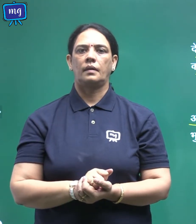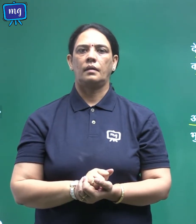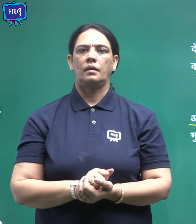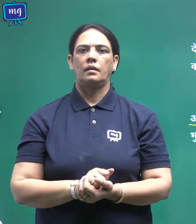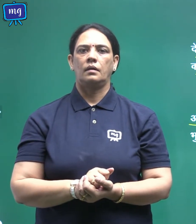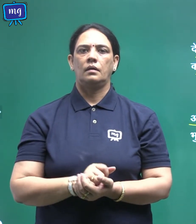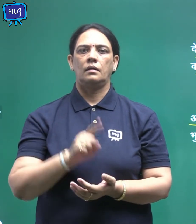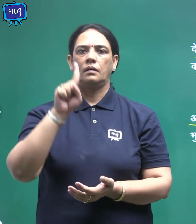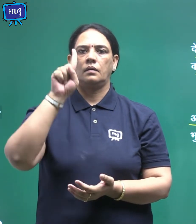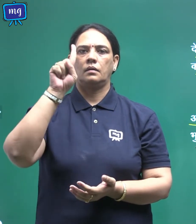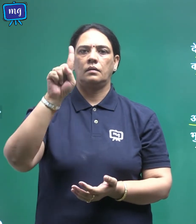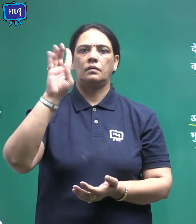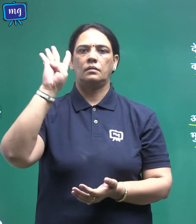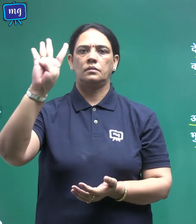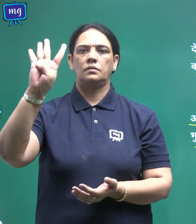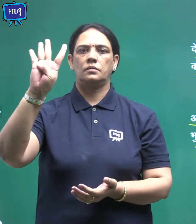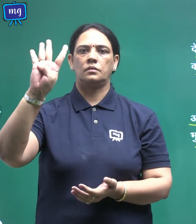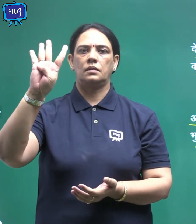14,560 का